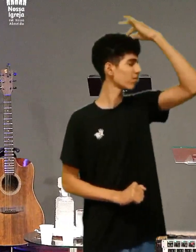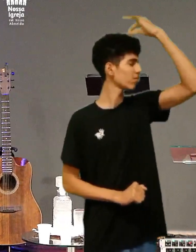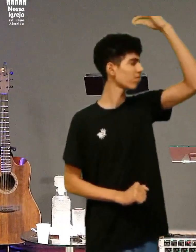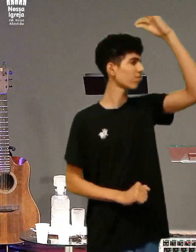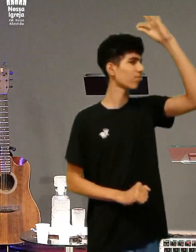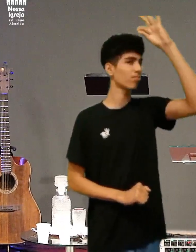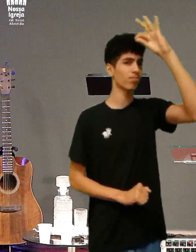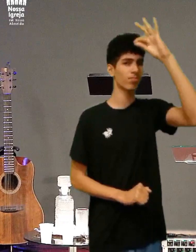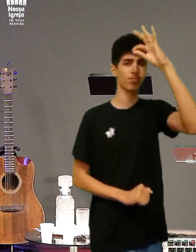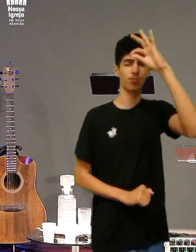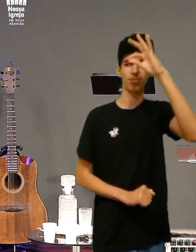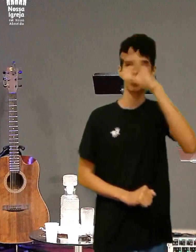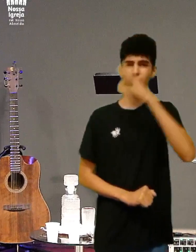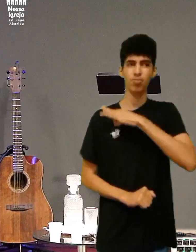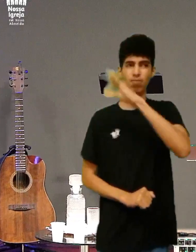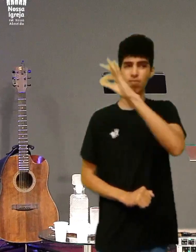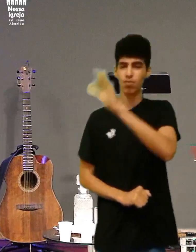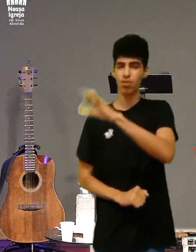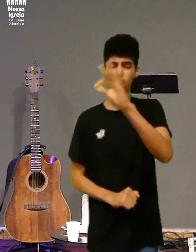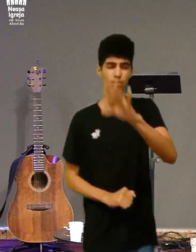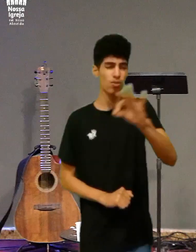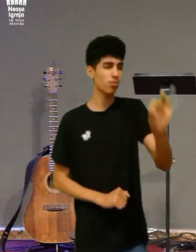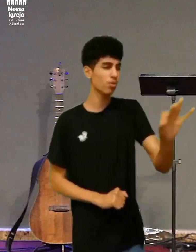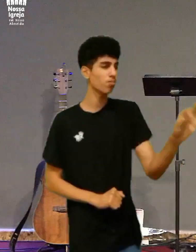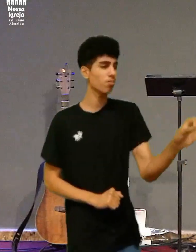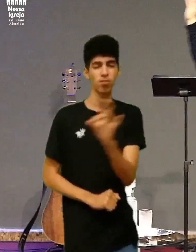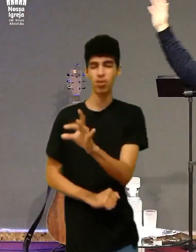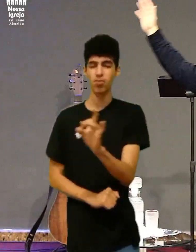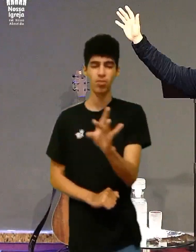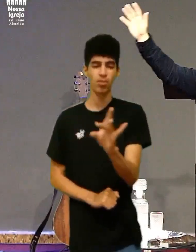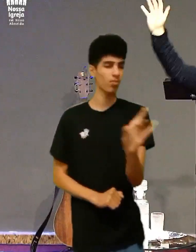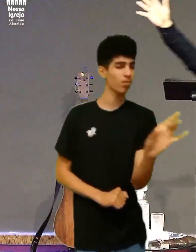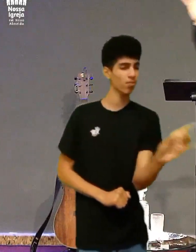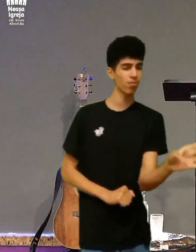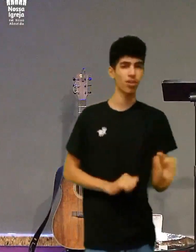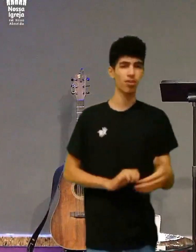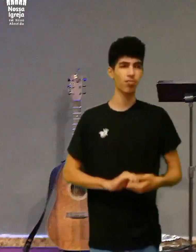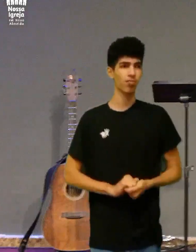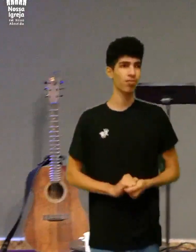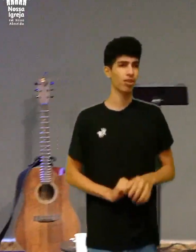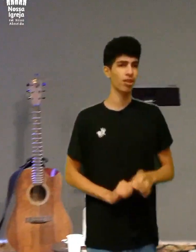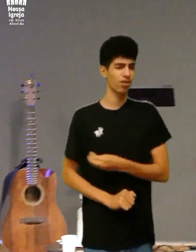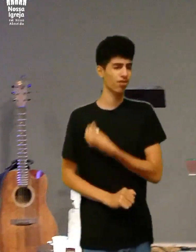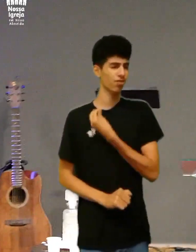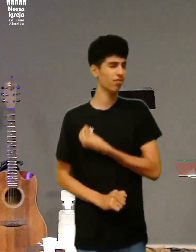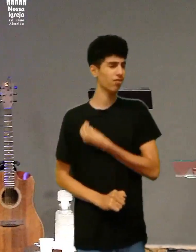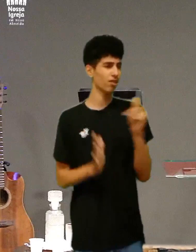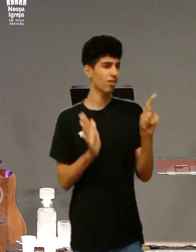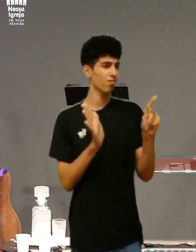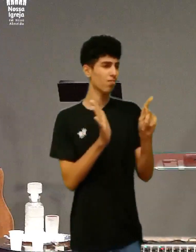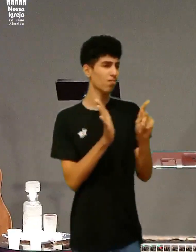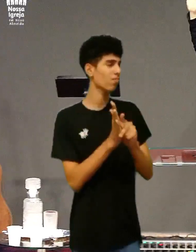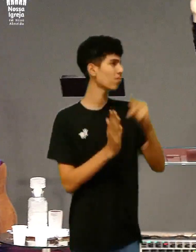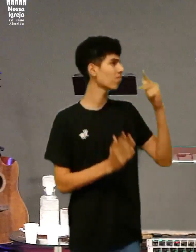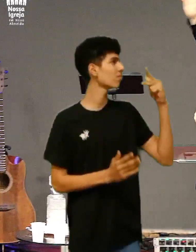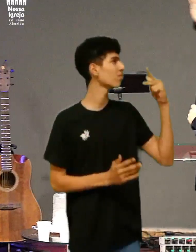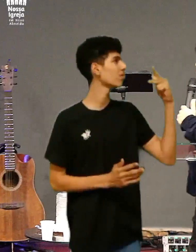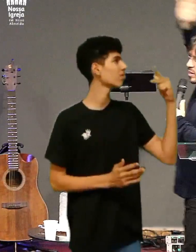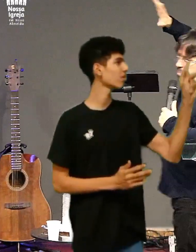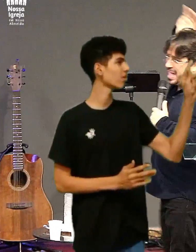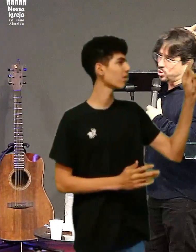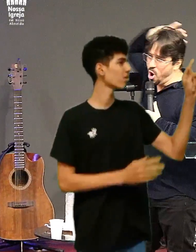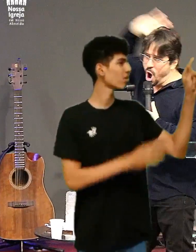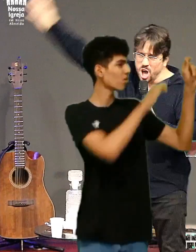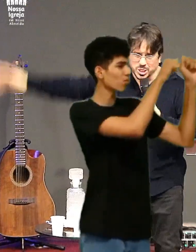Vem dos quatro ventos, Espírito de Deus. Vem de todos os cantos da terra. Vem como